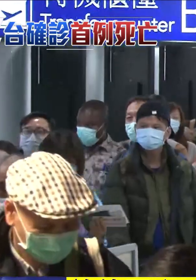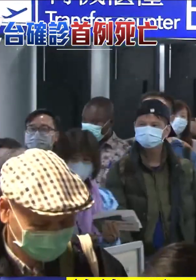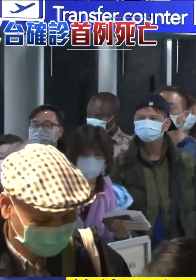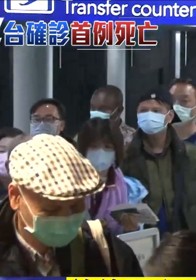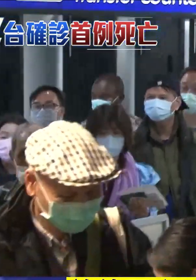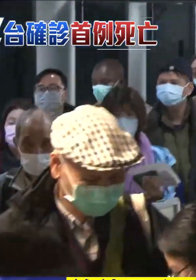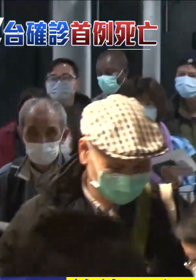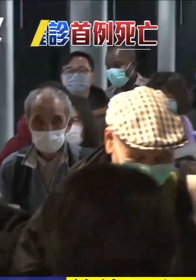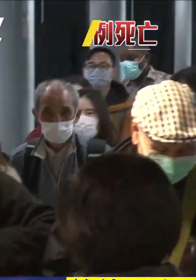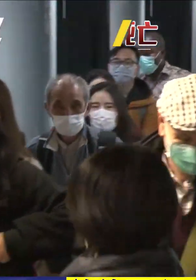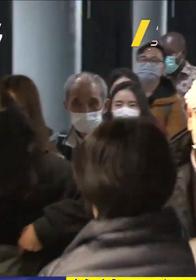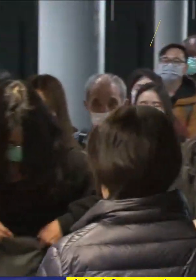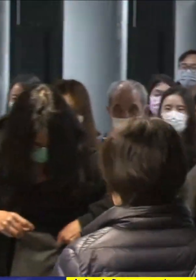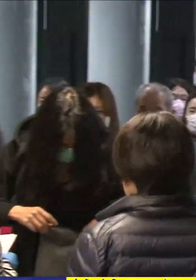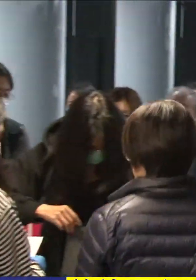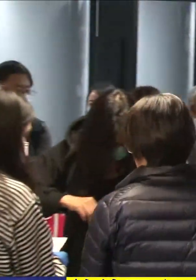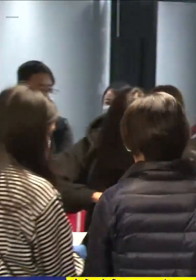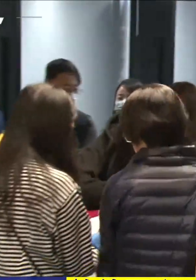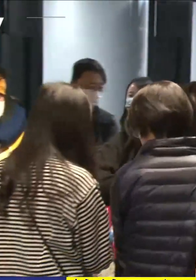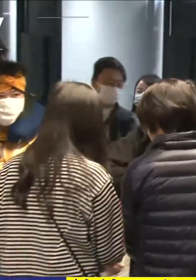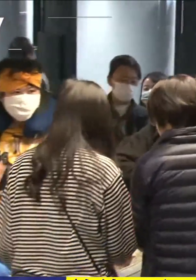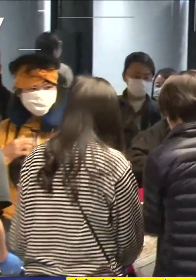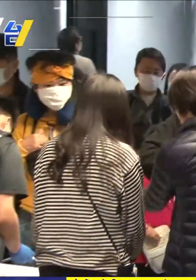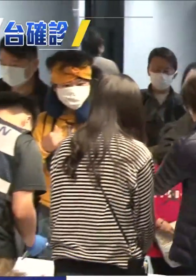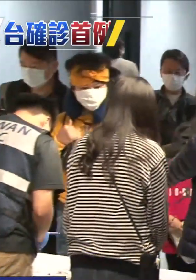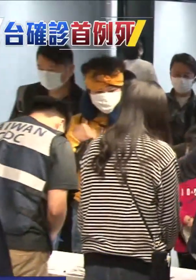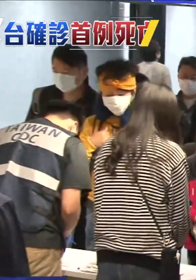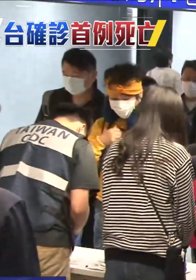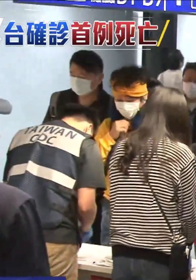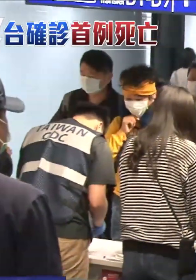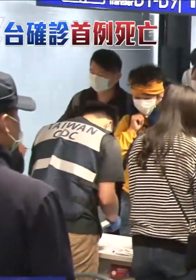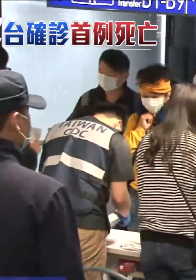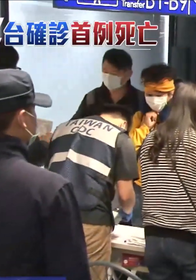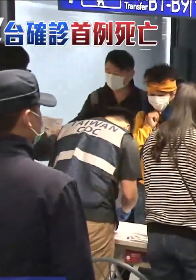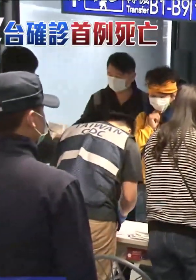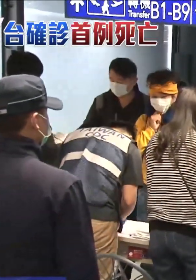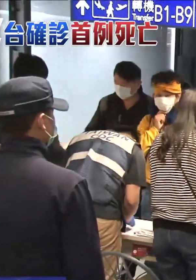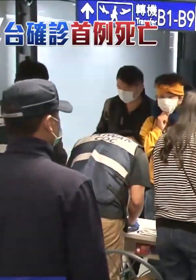触对象和通联全面清查。三立新闻林玉哲、谢淑敏、SN 小组台北报道。